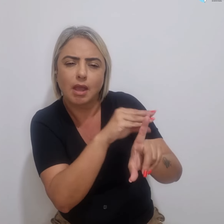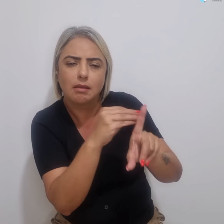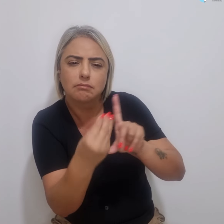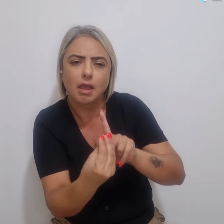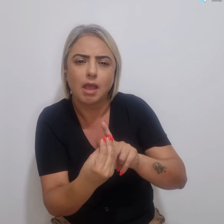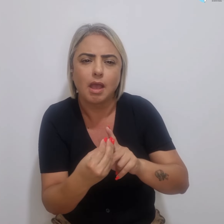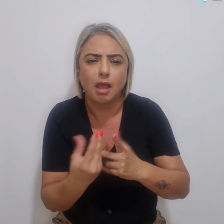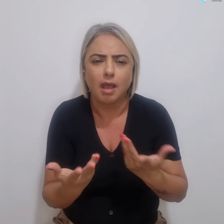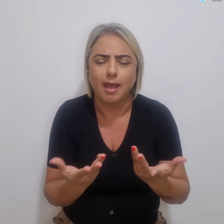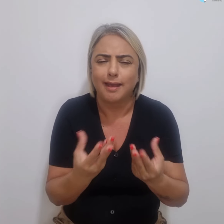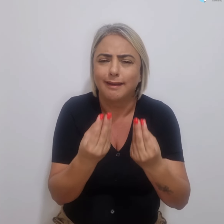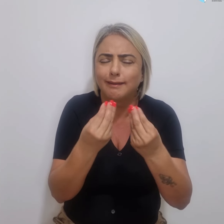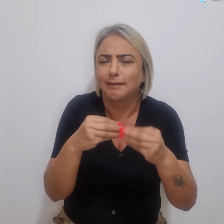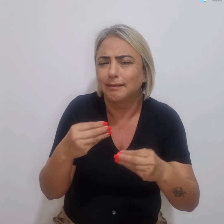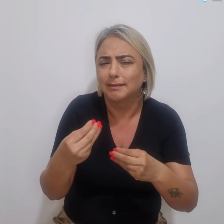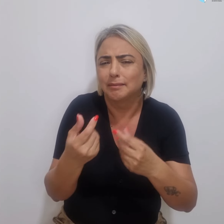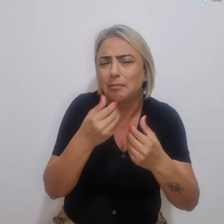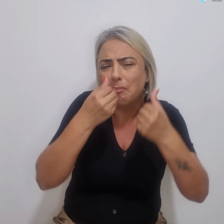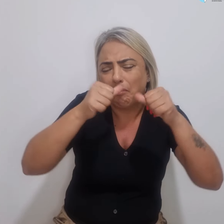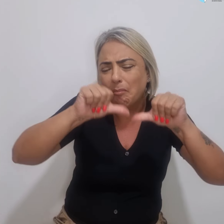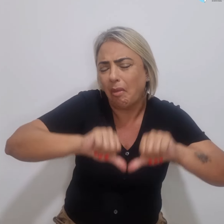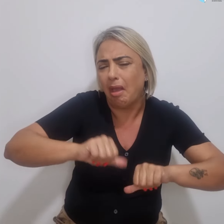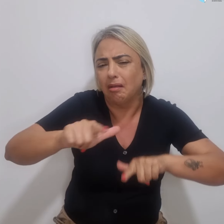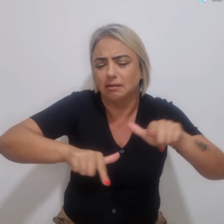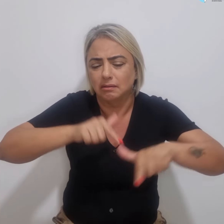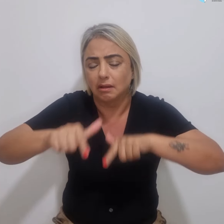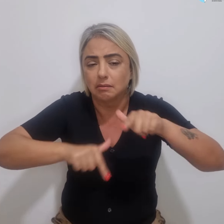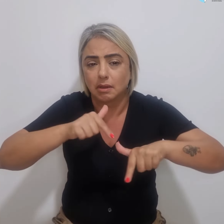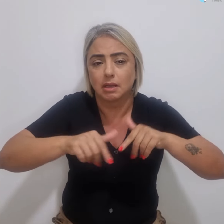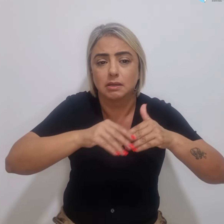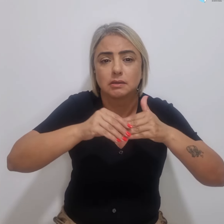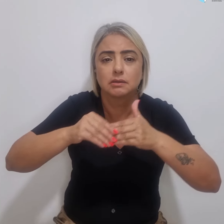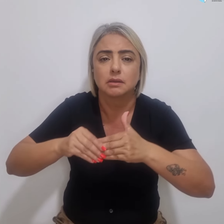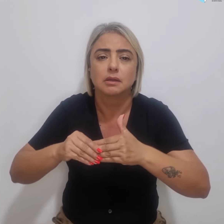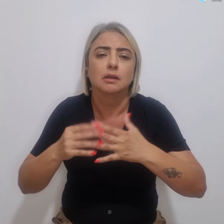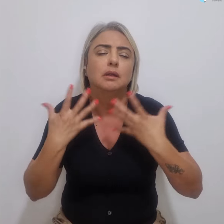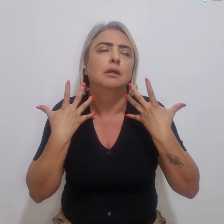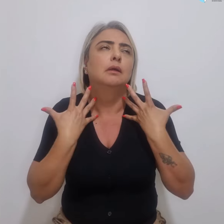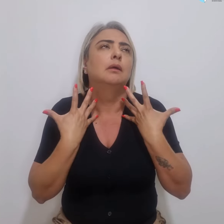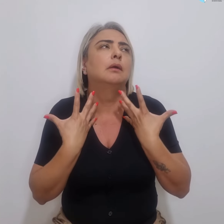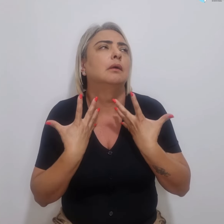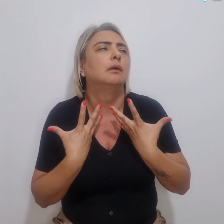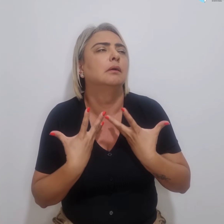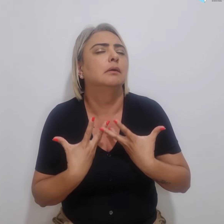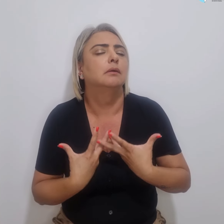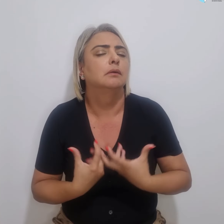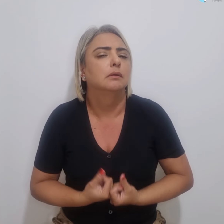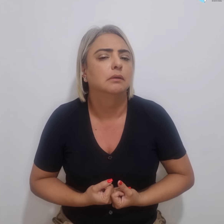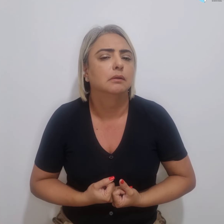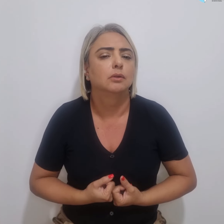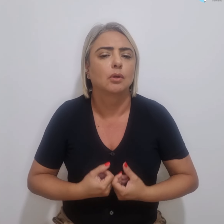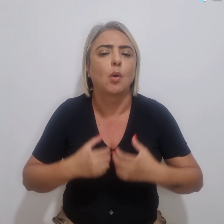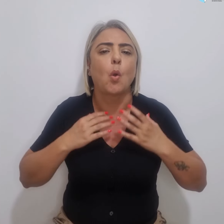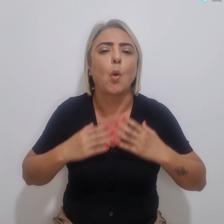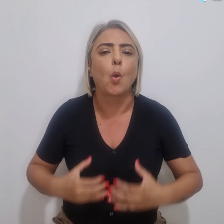condições de trabalho que conduzem a um esgotamento físico e mental, entre outras